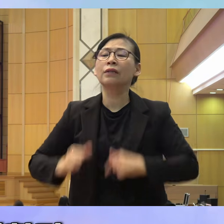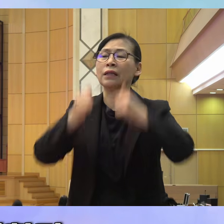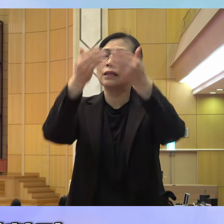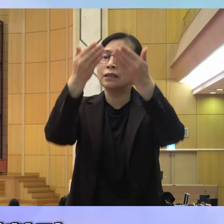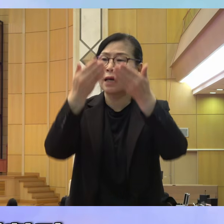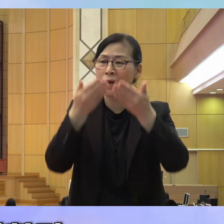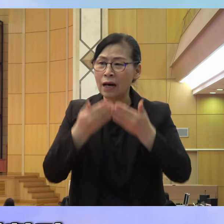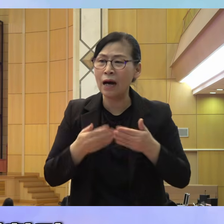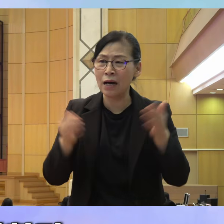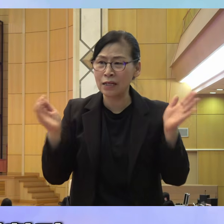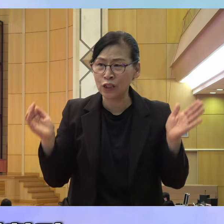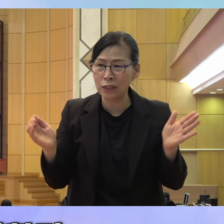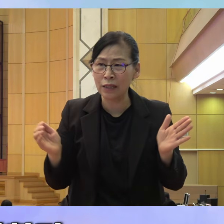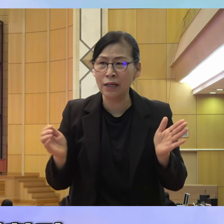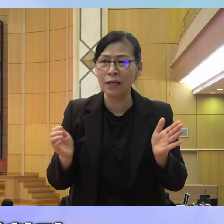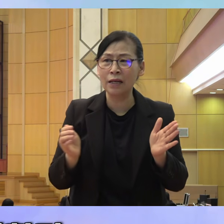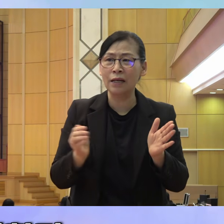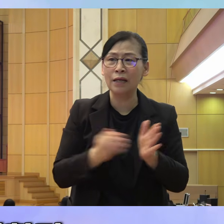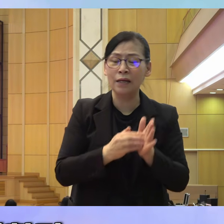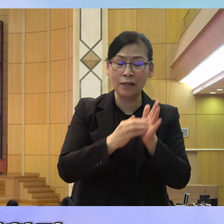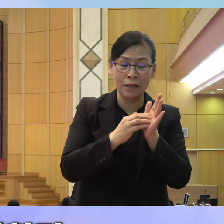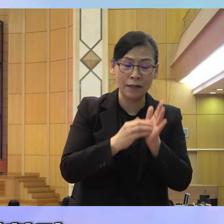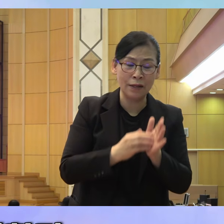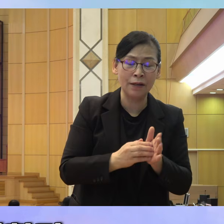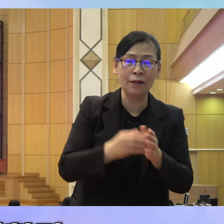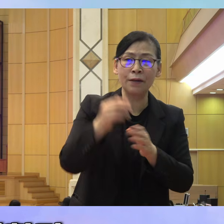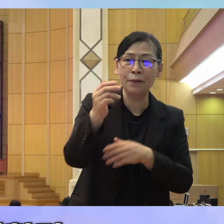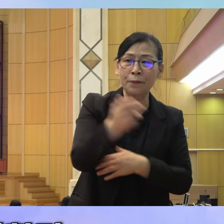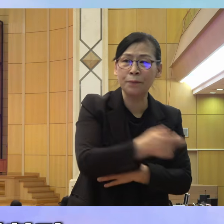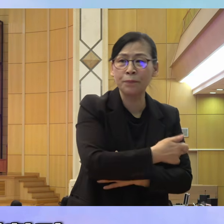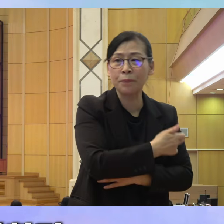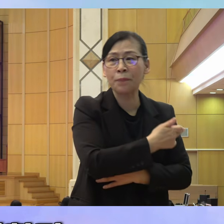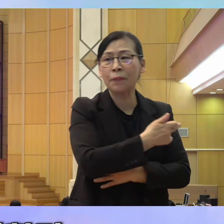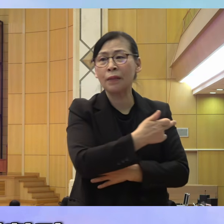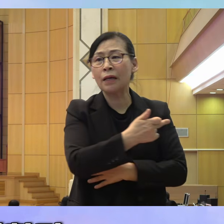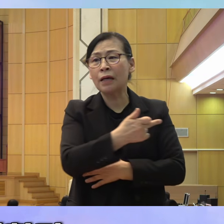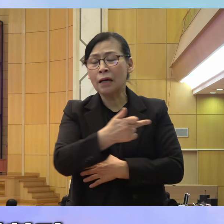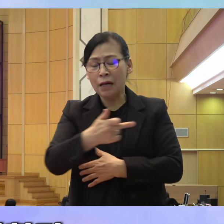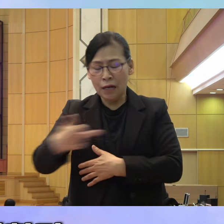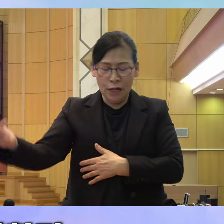버티고 견디게 하시네. 크신 계획 다 볼 수도 없고